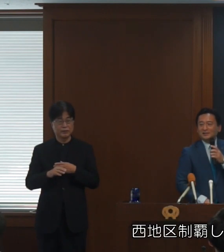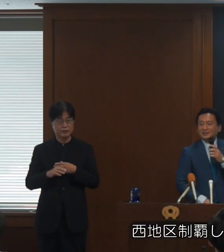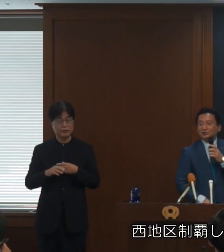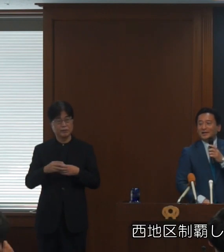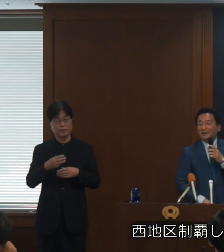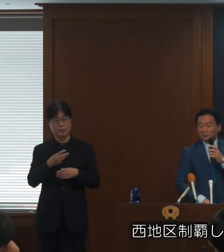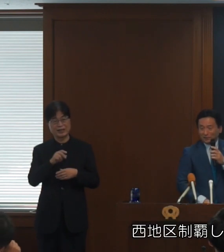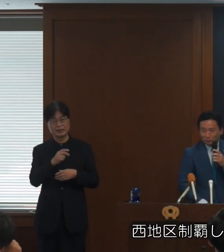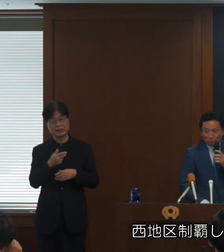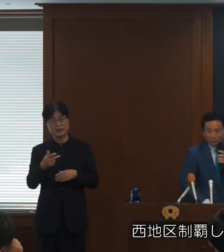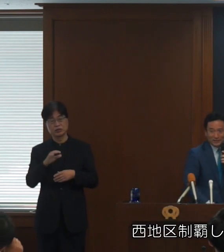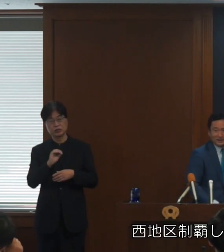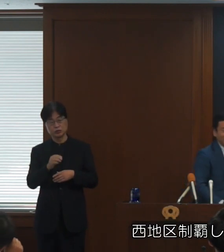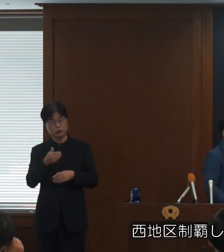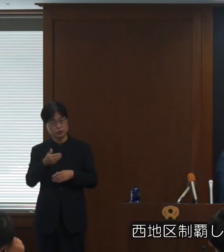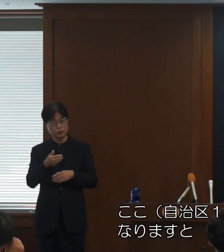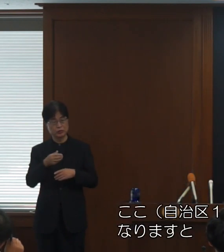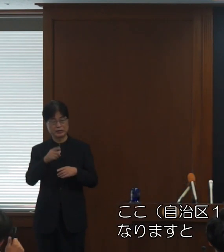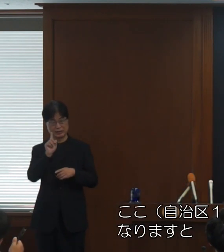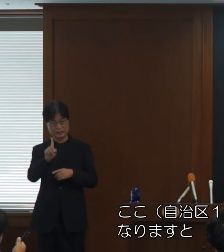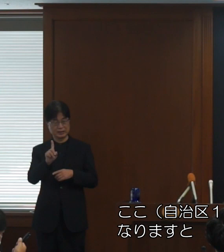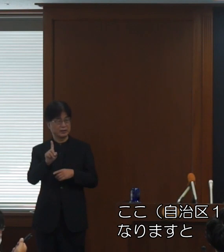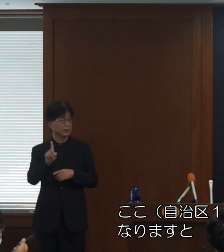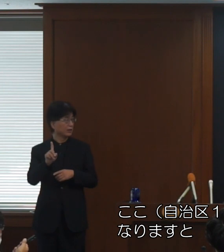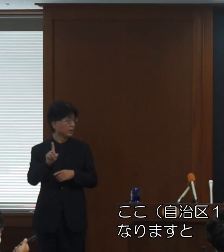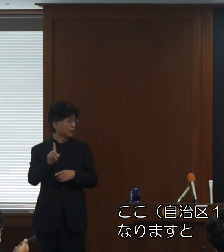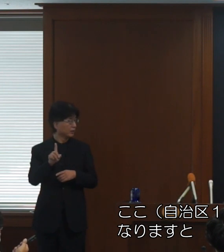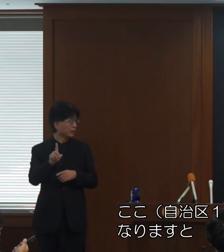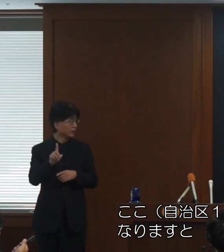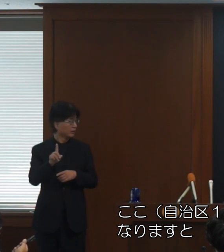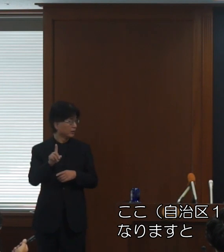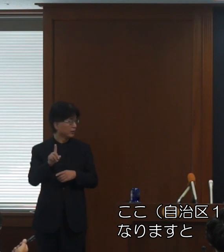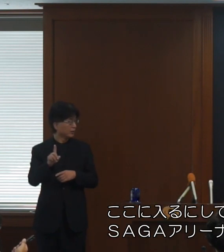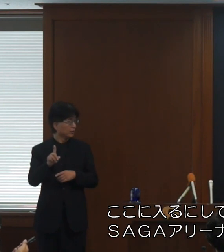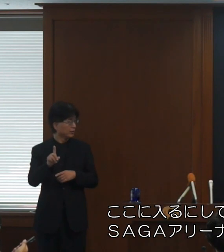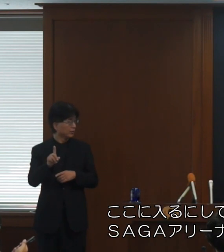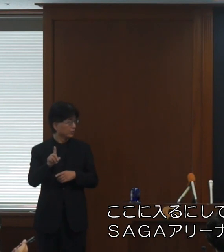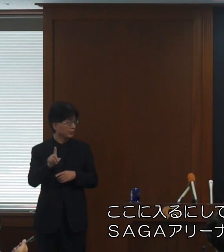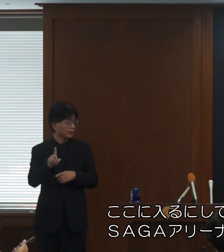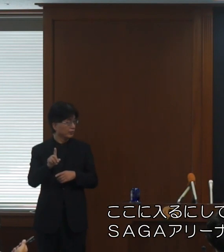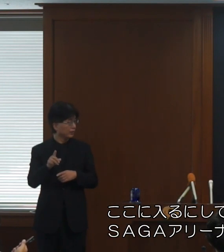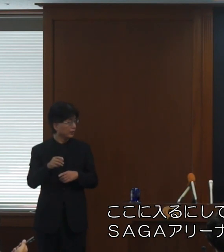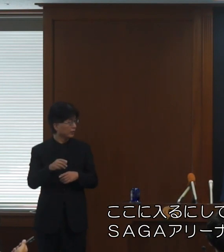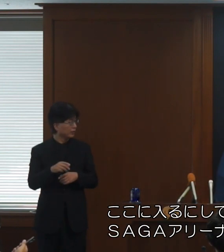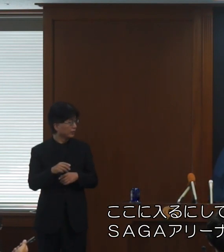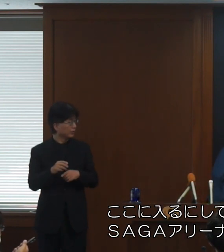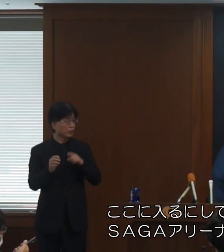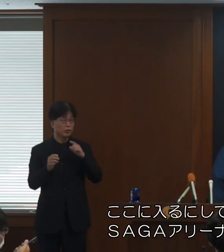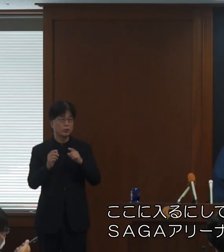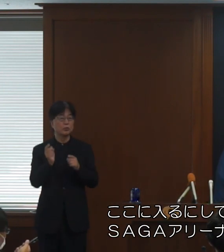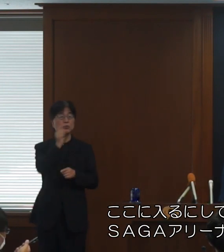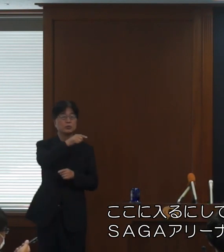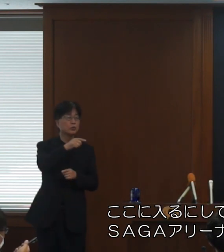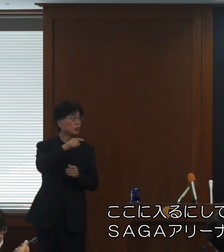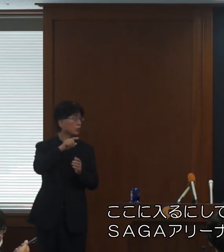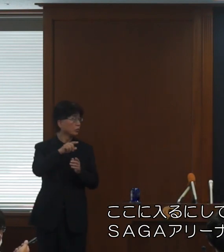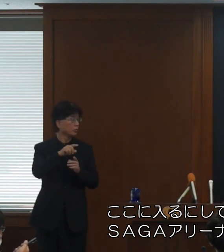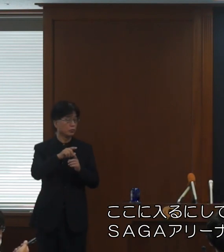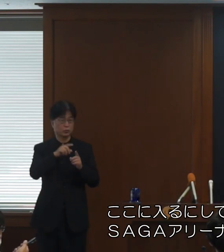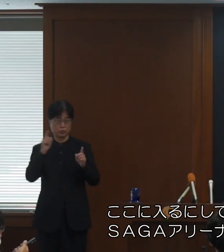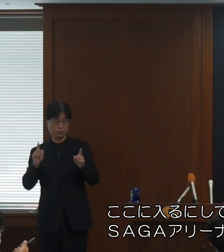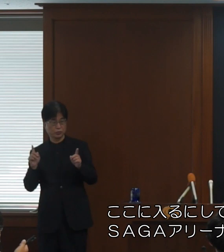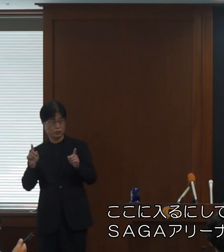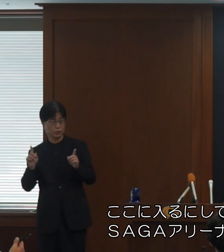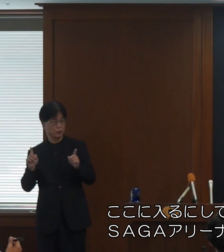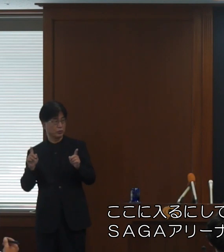西地区制覇をしたということを前提にここに入るということになりますとここに入るにしてもこっちに入る